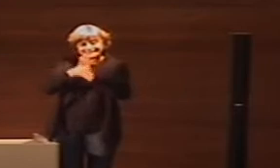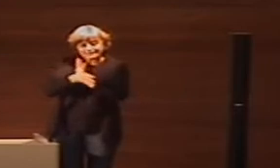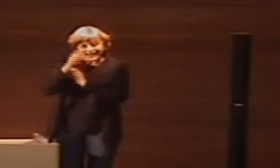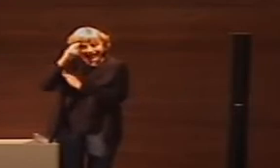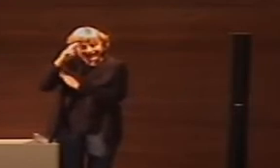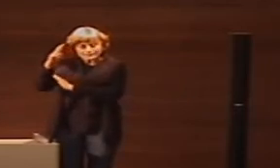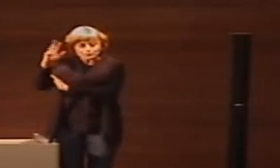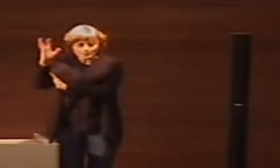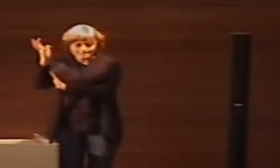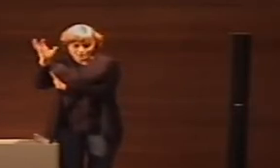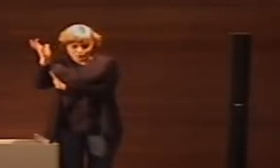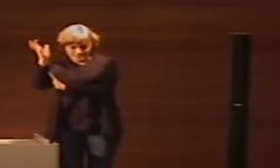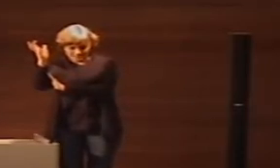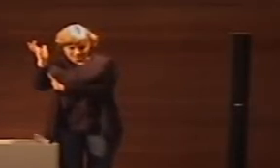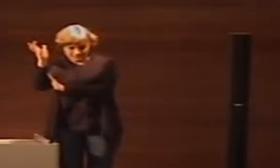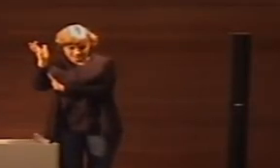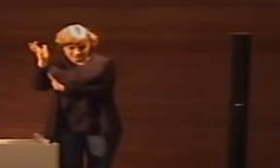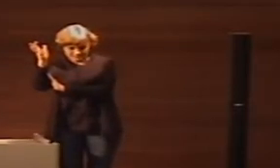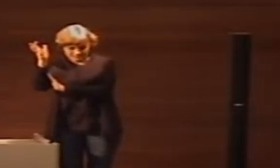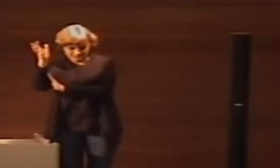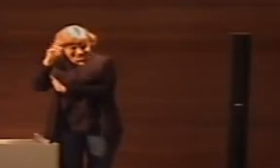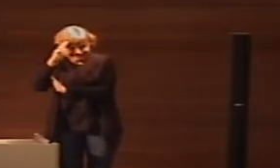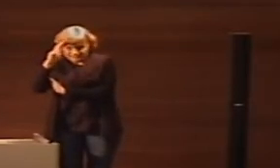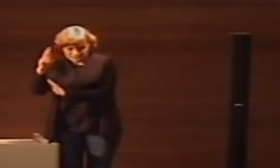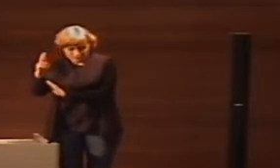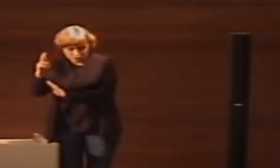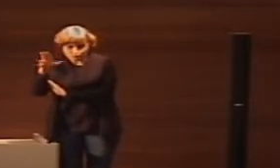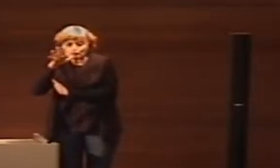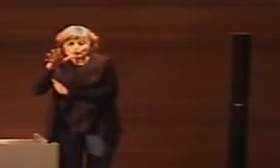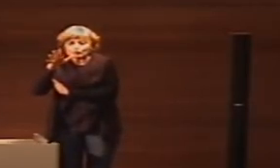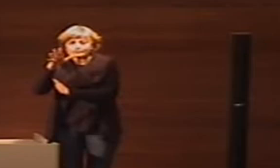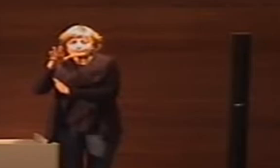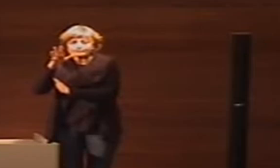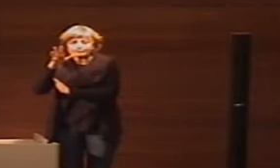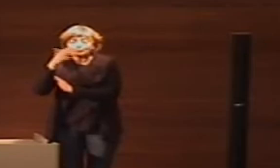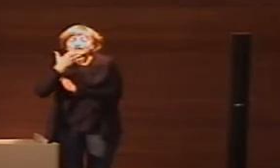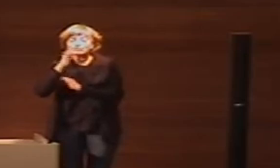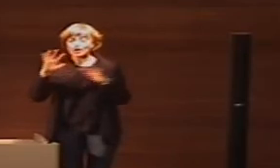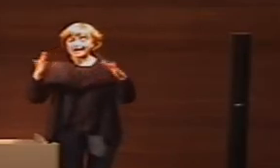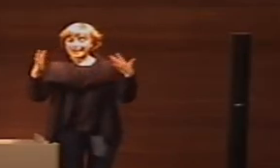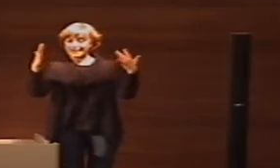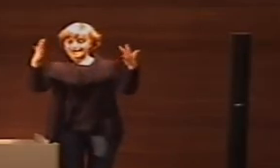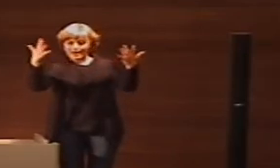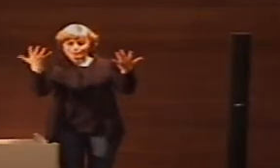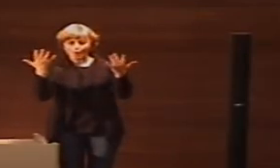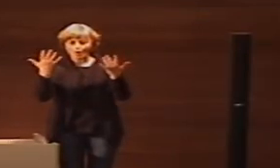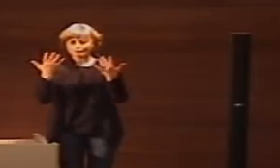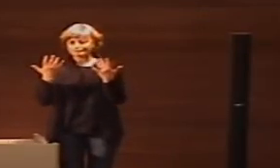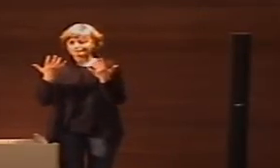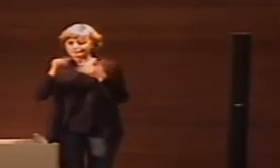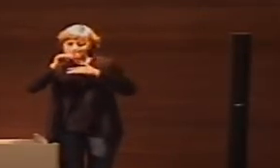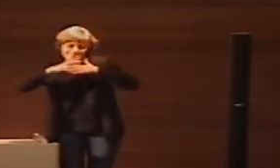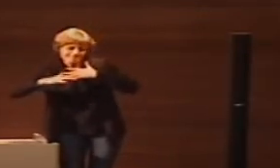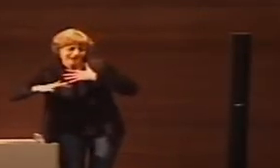¿no? En la naturaleza el concepto de residuo no existe, en principio, aunque ¿qué es sino